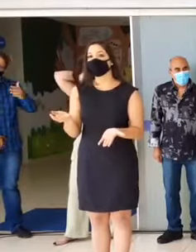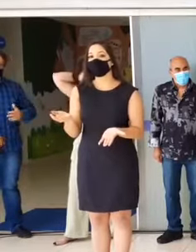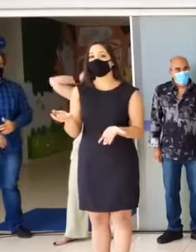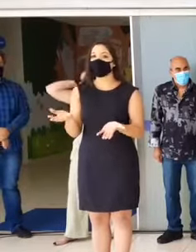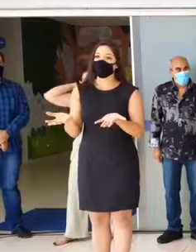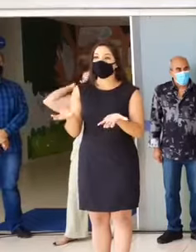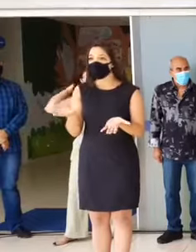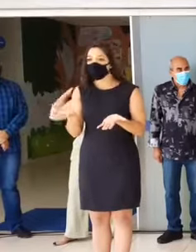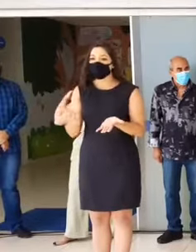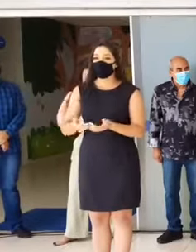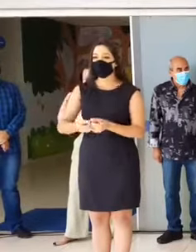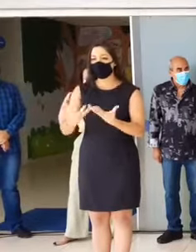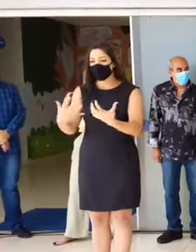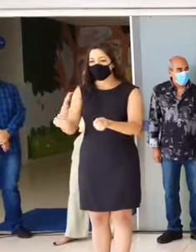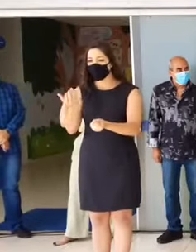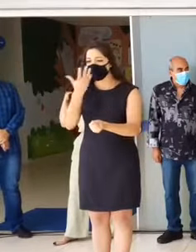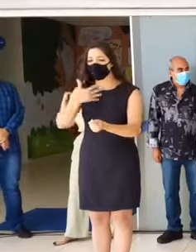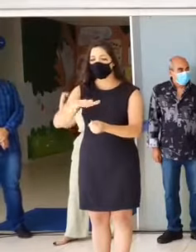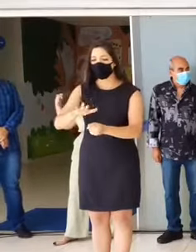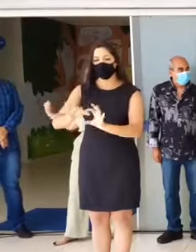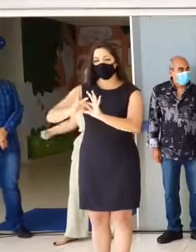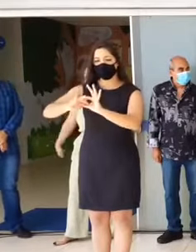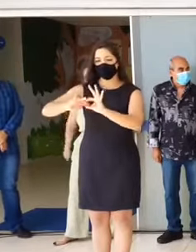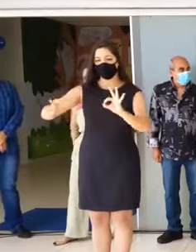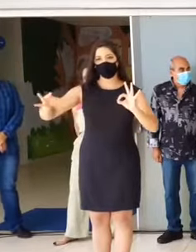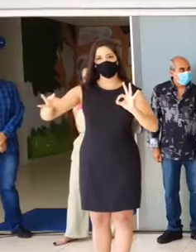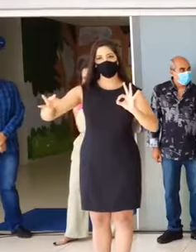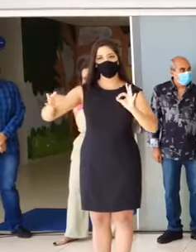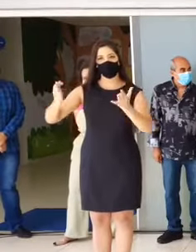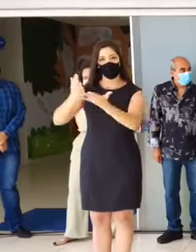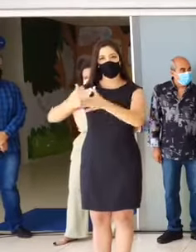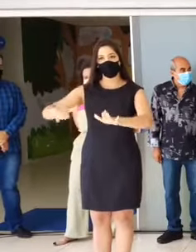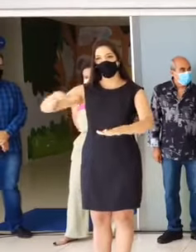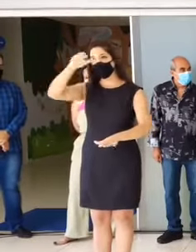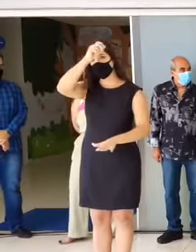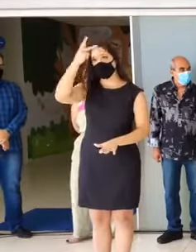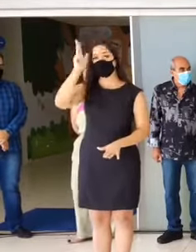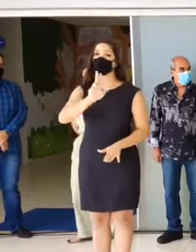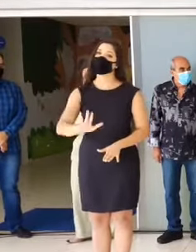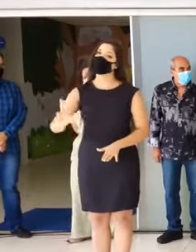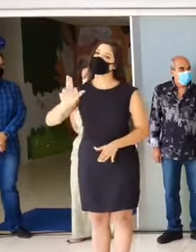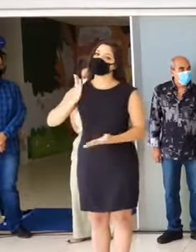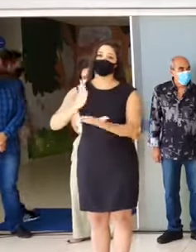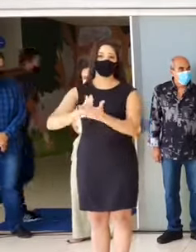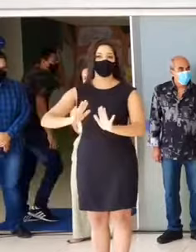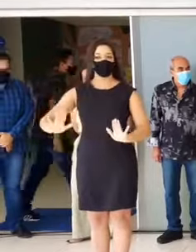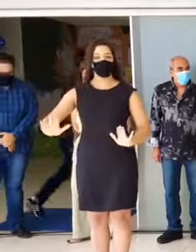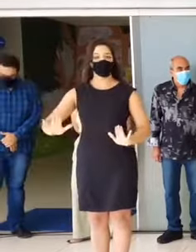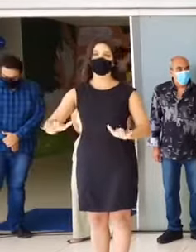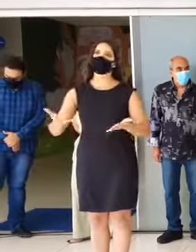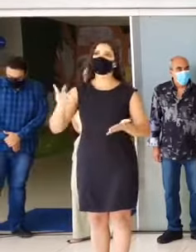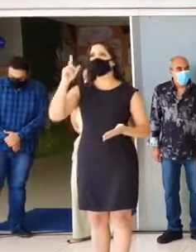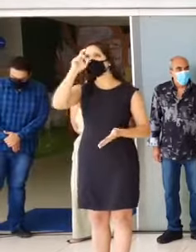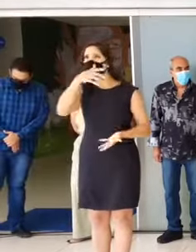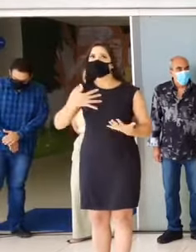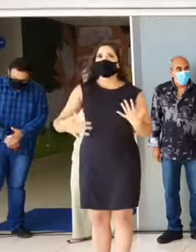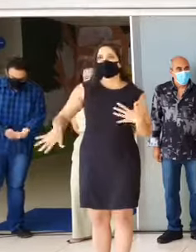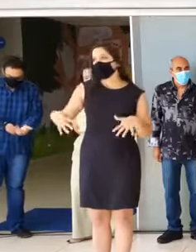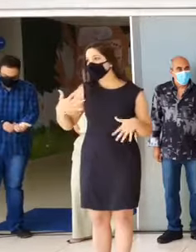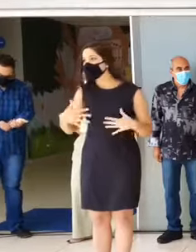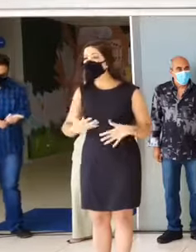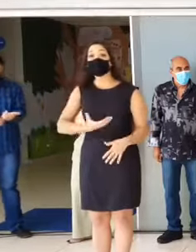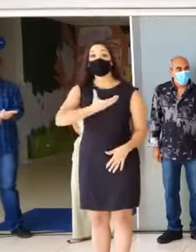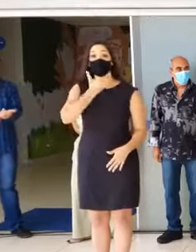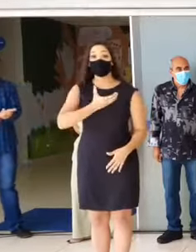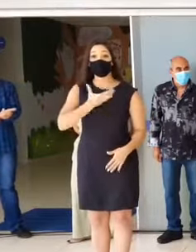vai deixar de fazer o atendimento de parceria que fazia com o município de Uberlândia. Então foi um desafio de dezembro